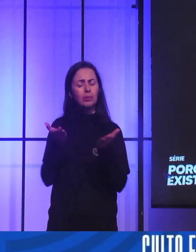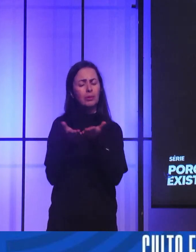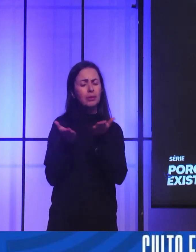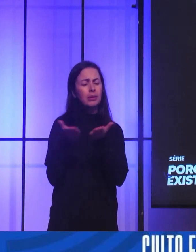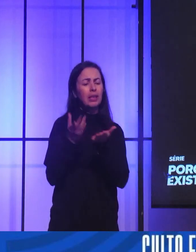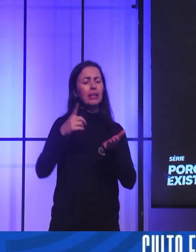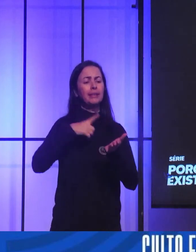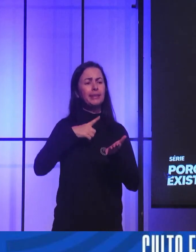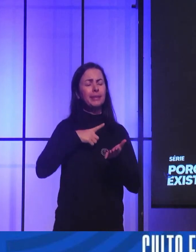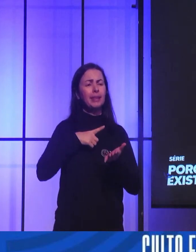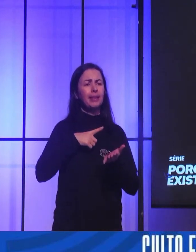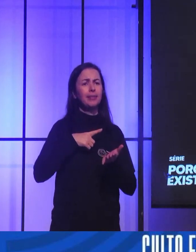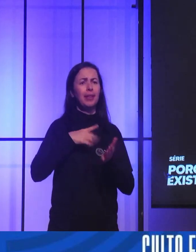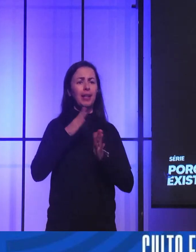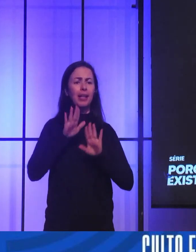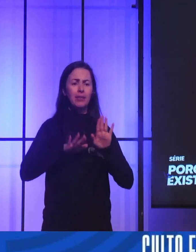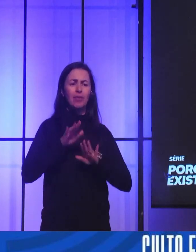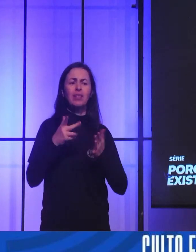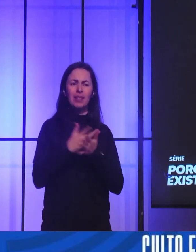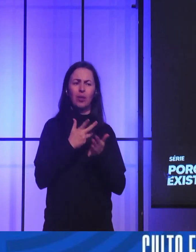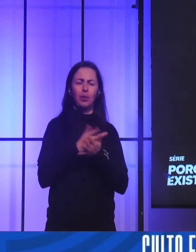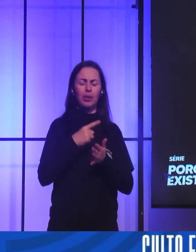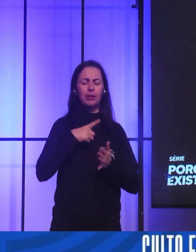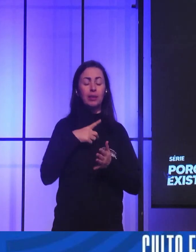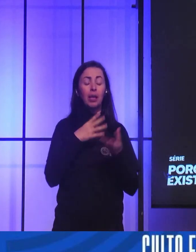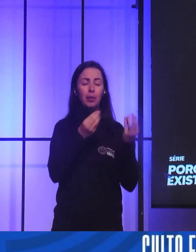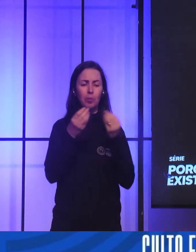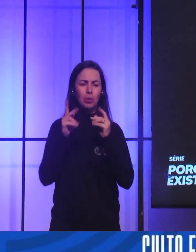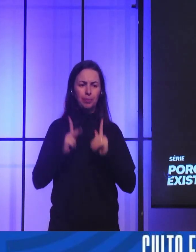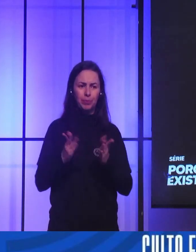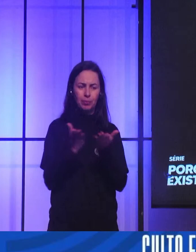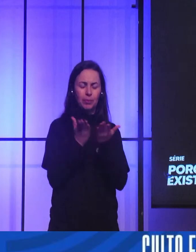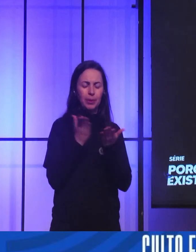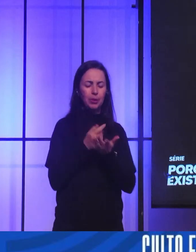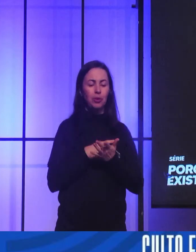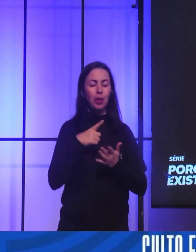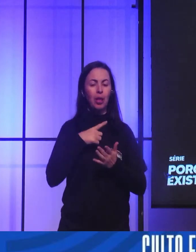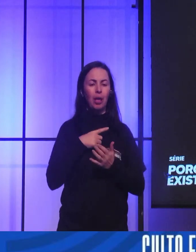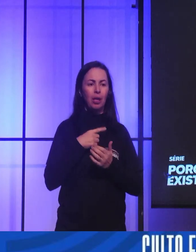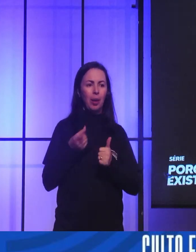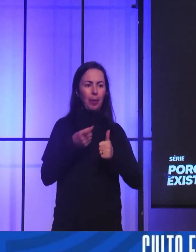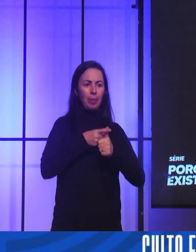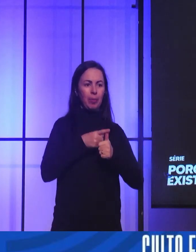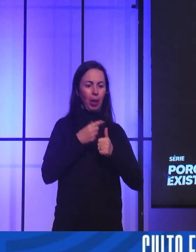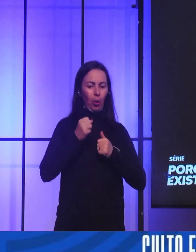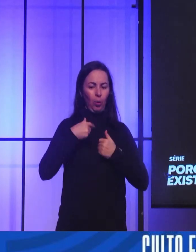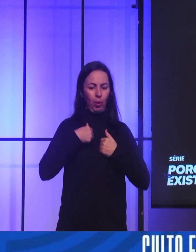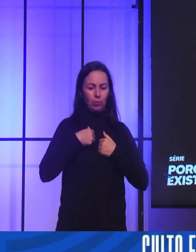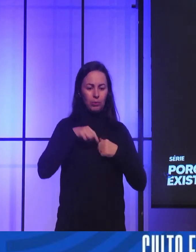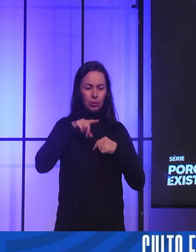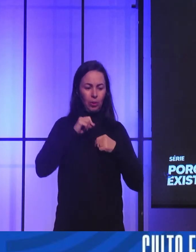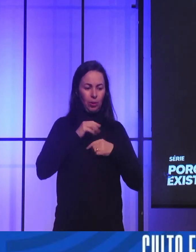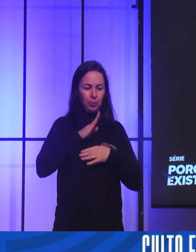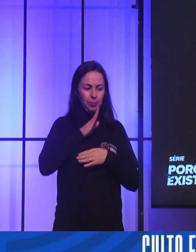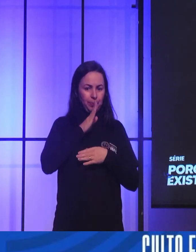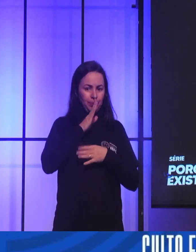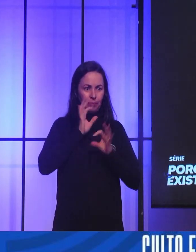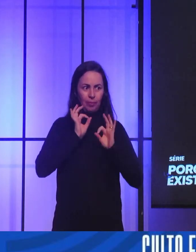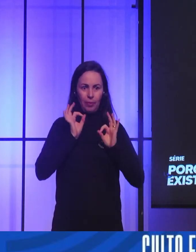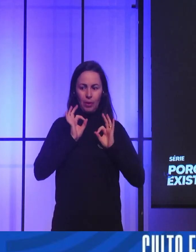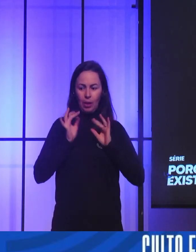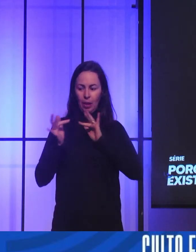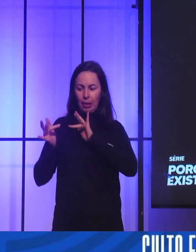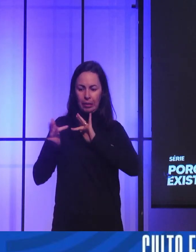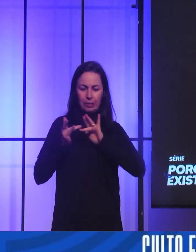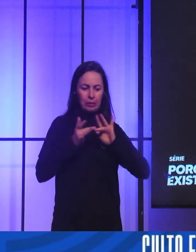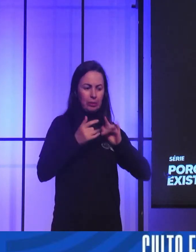em cair em dois extremos. Muitos cristãos preferem o isolamento. Eu não posso me misturar com quem